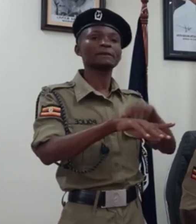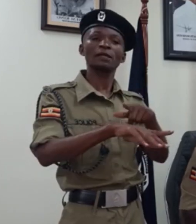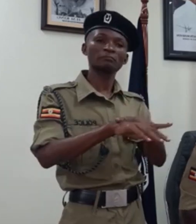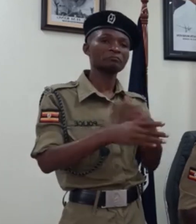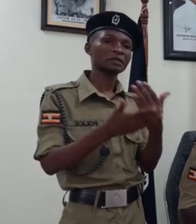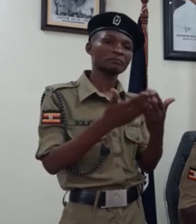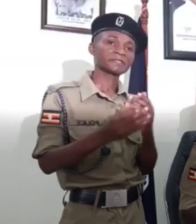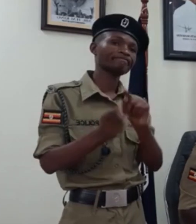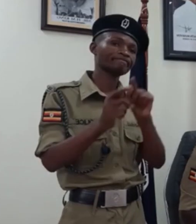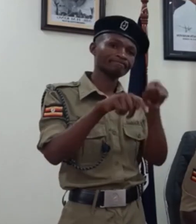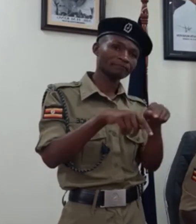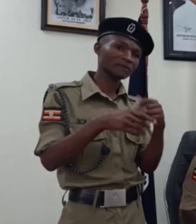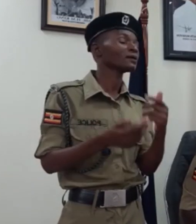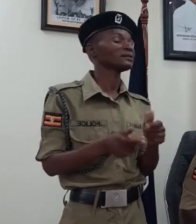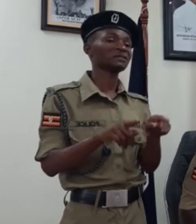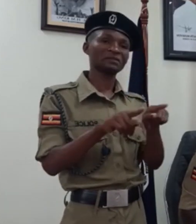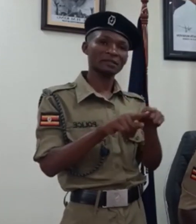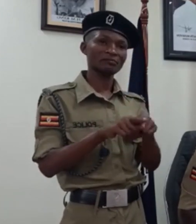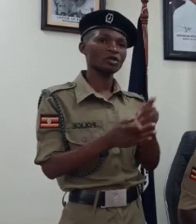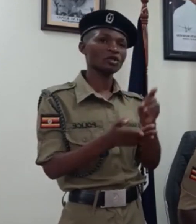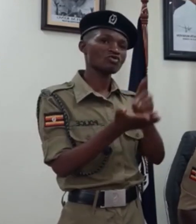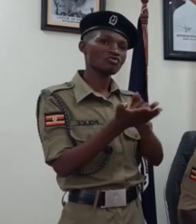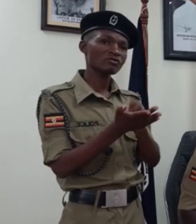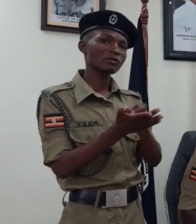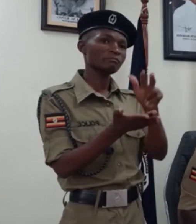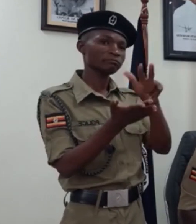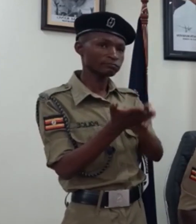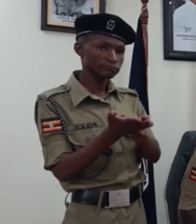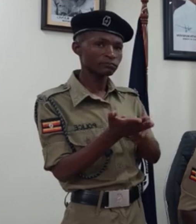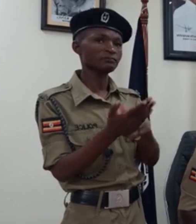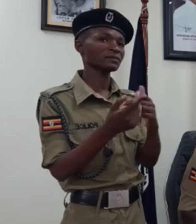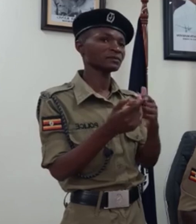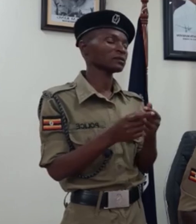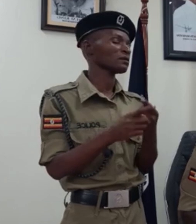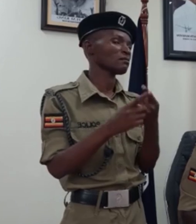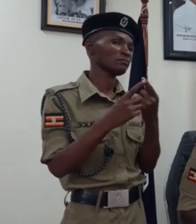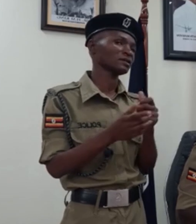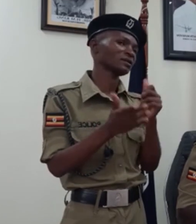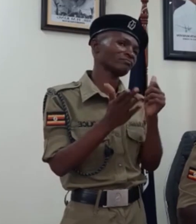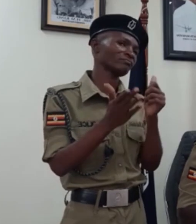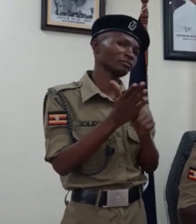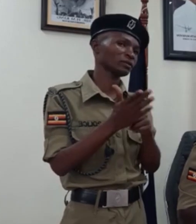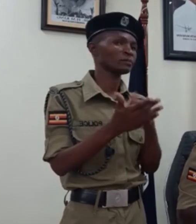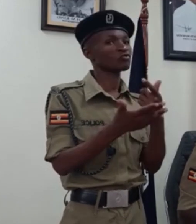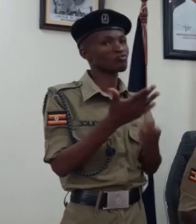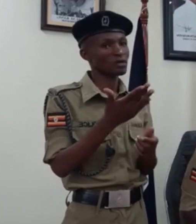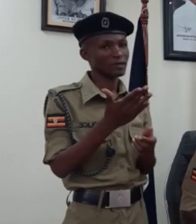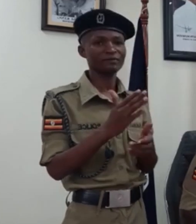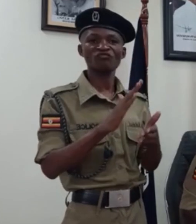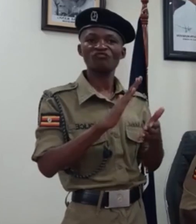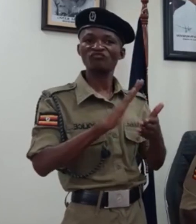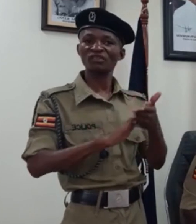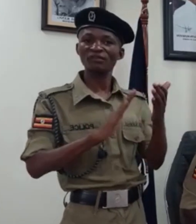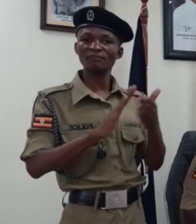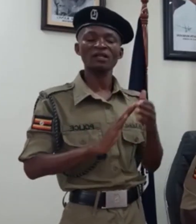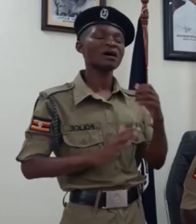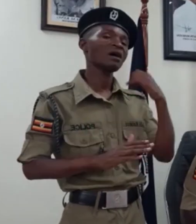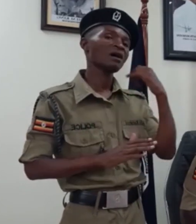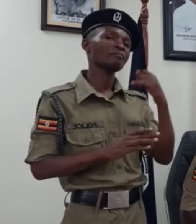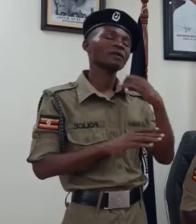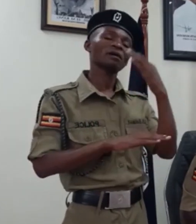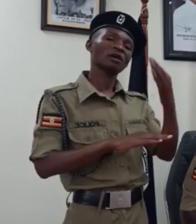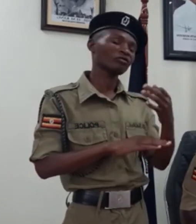we ow'amagumba ku Ruby Medical Center okukakasa oba ku 2:00 ajja kuba